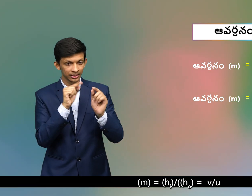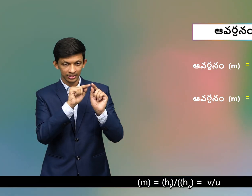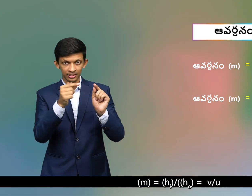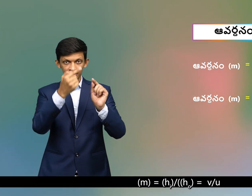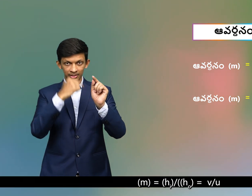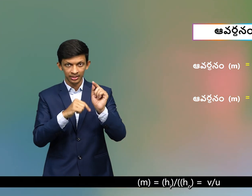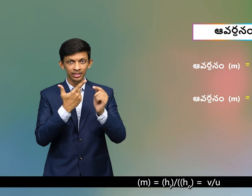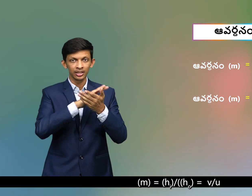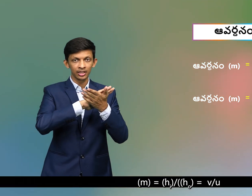hi/ho